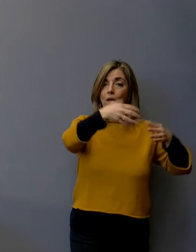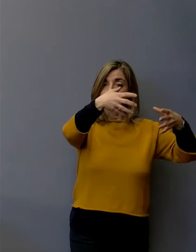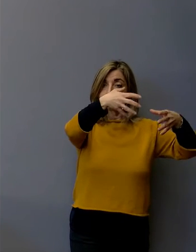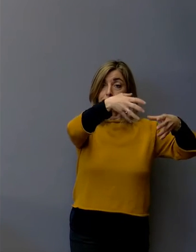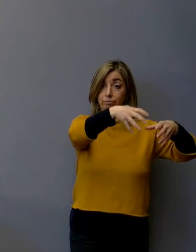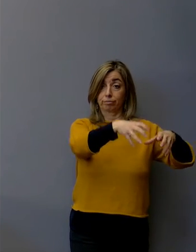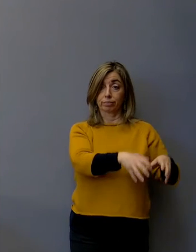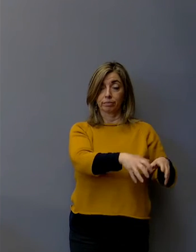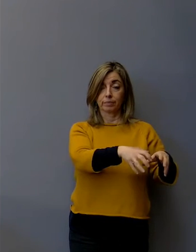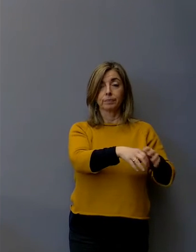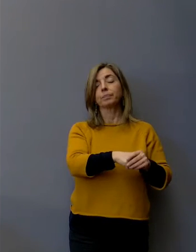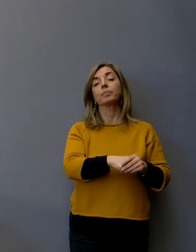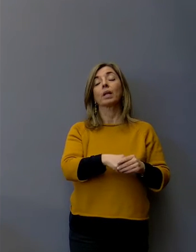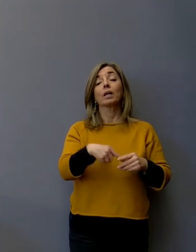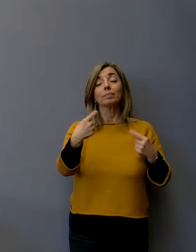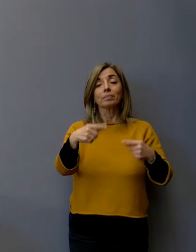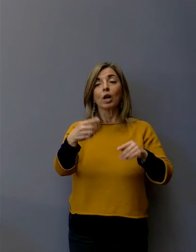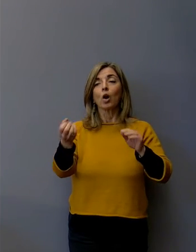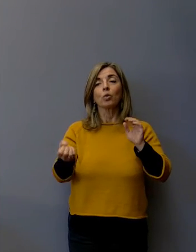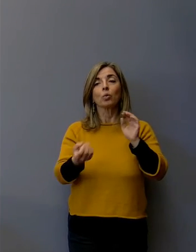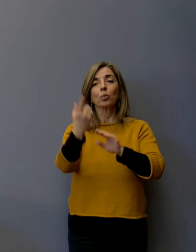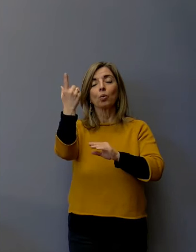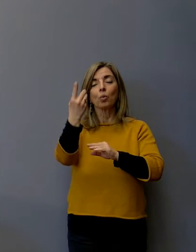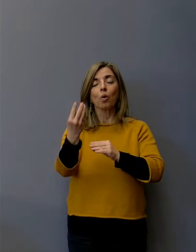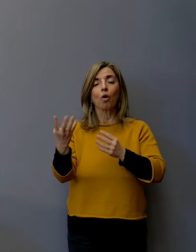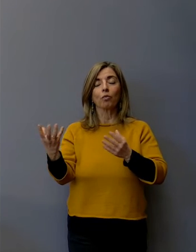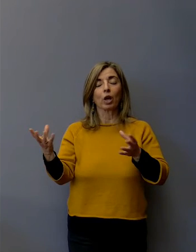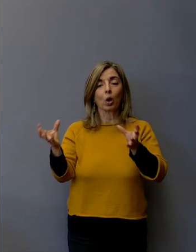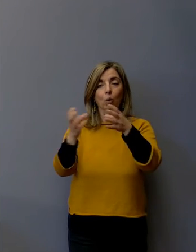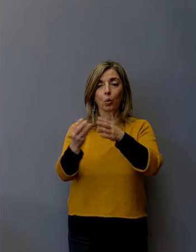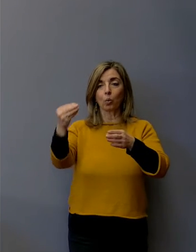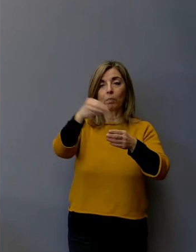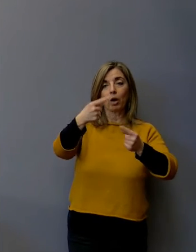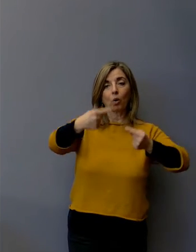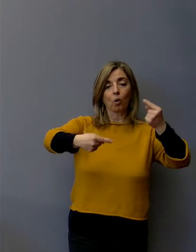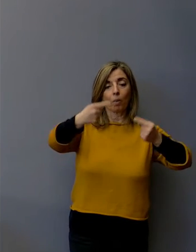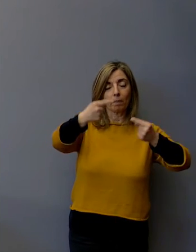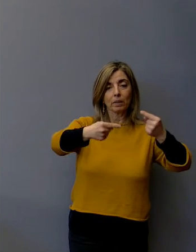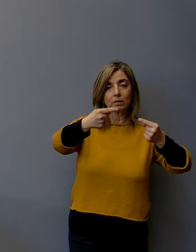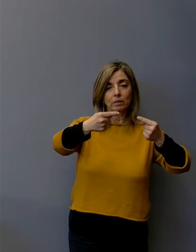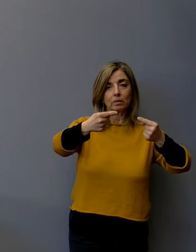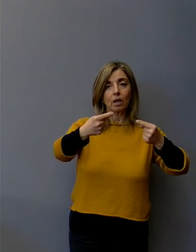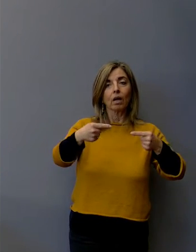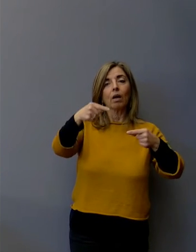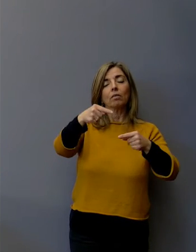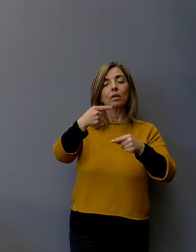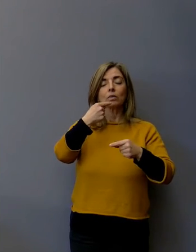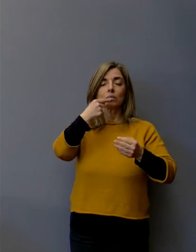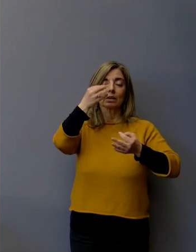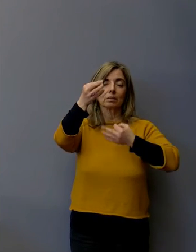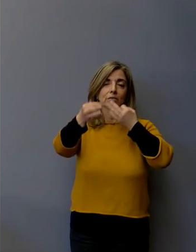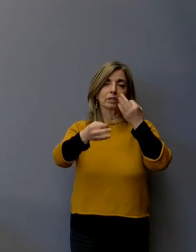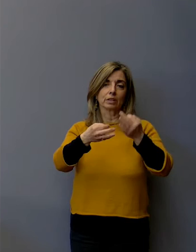e sono proprio i nuovi competitor che vengono definiti nel famoso libro falce e carrello che ho già citato nel precedente